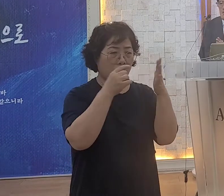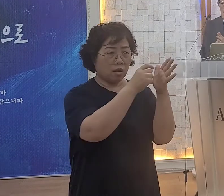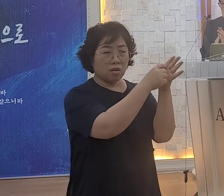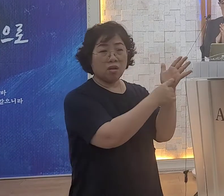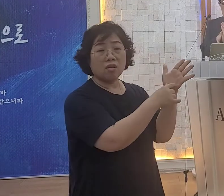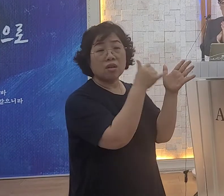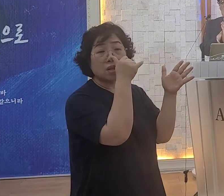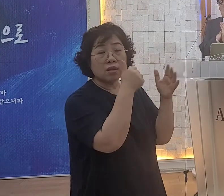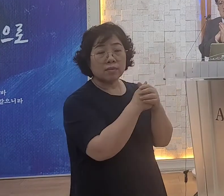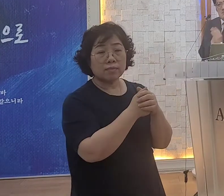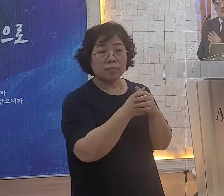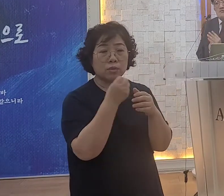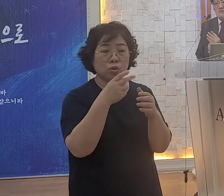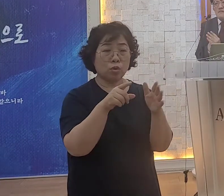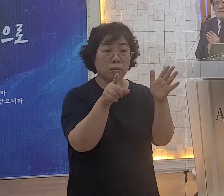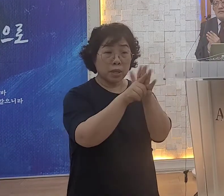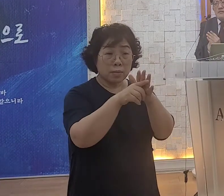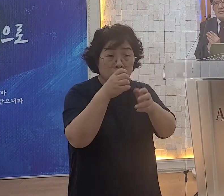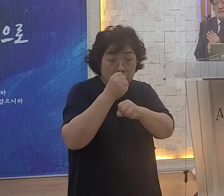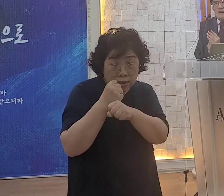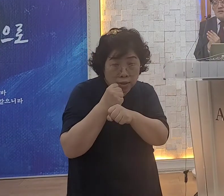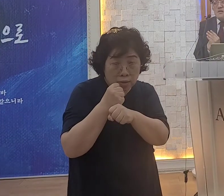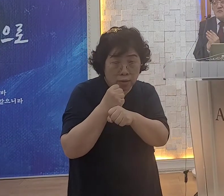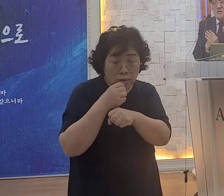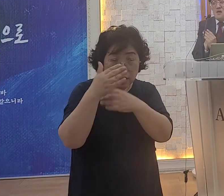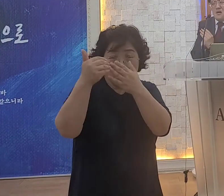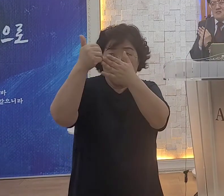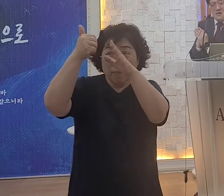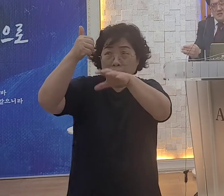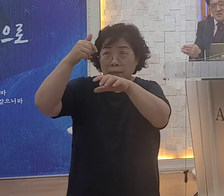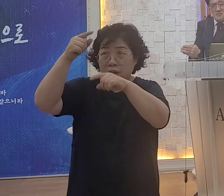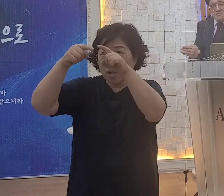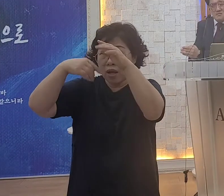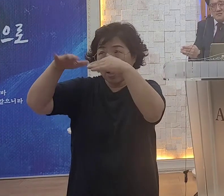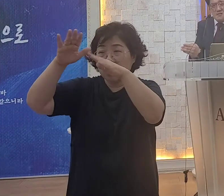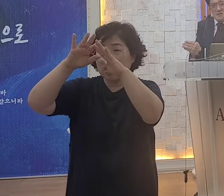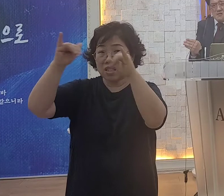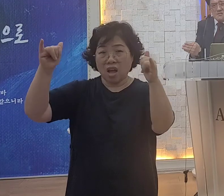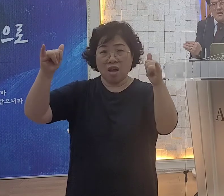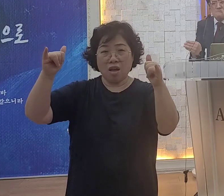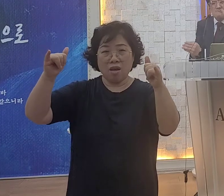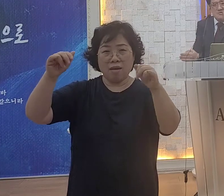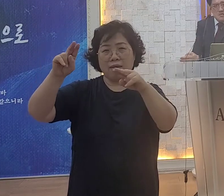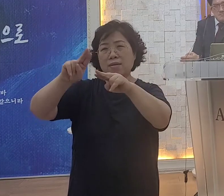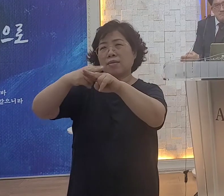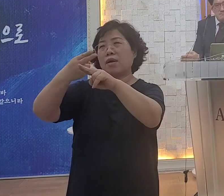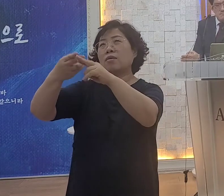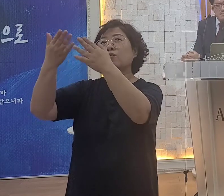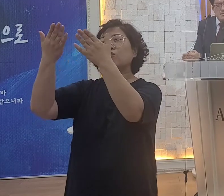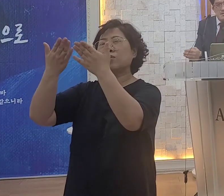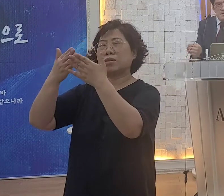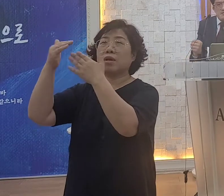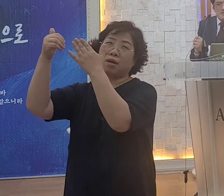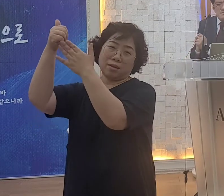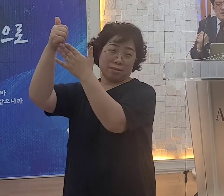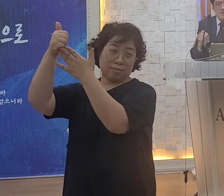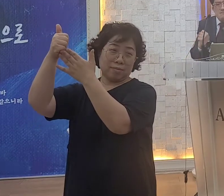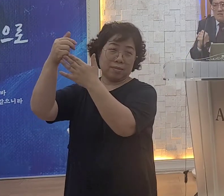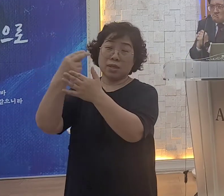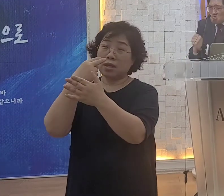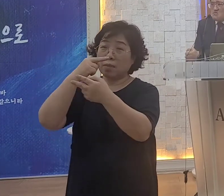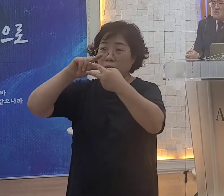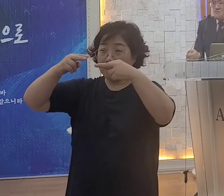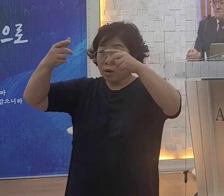말씀하고, 또한 이 믿음을 지키고 하나님 앞에 나아가는 자에게는 상 주신다.